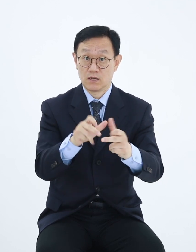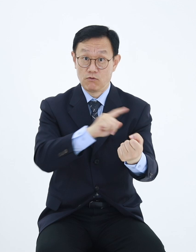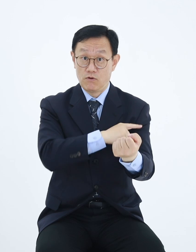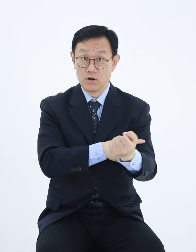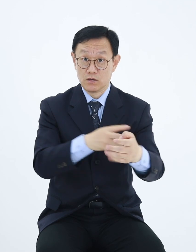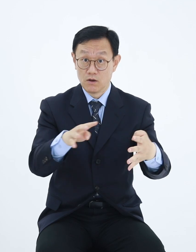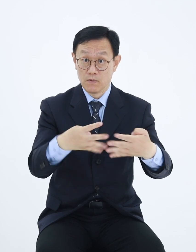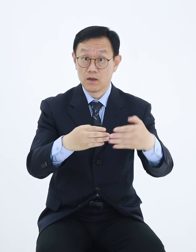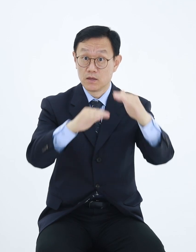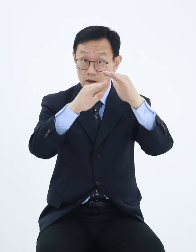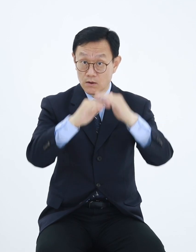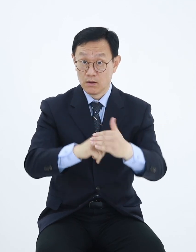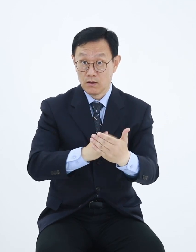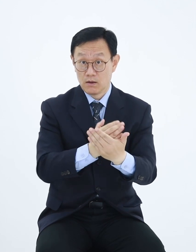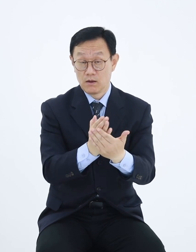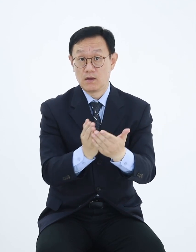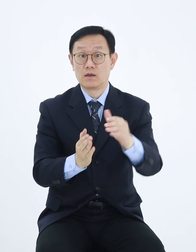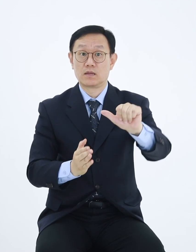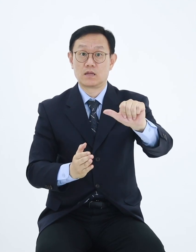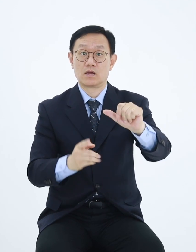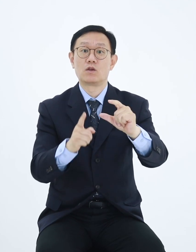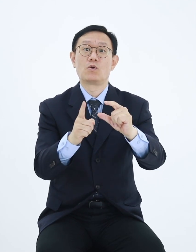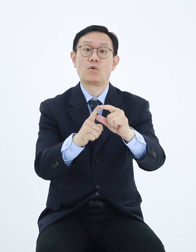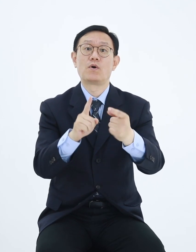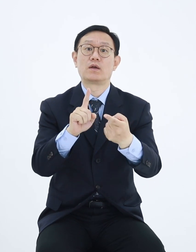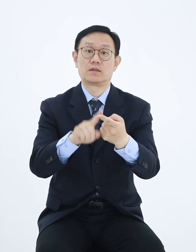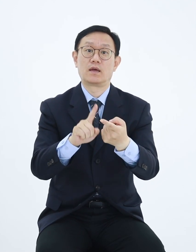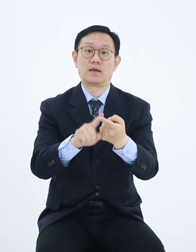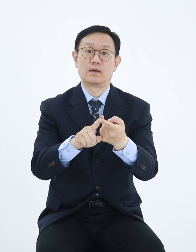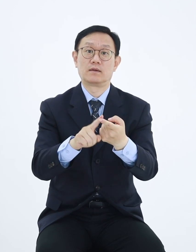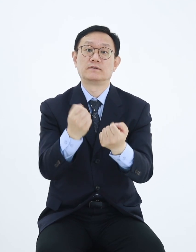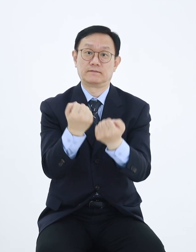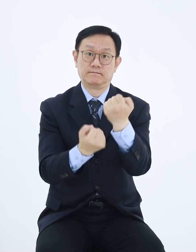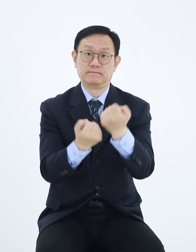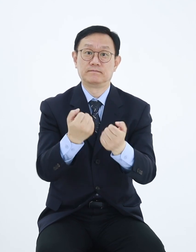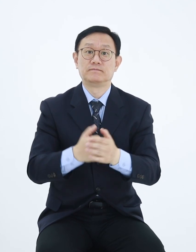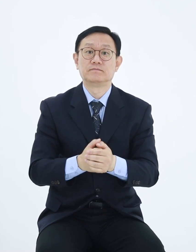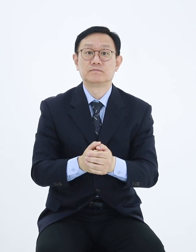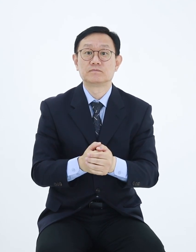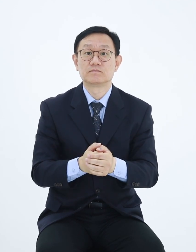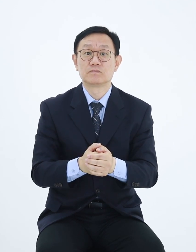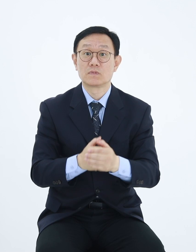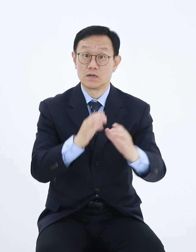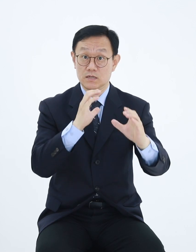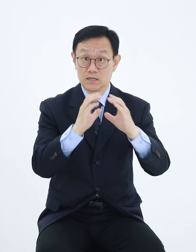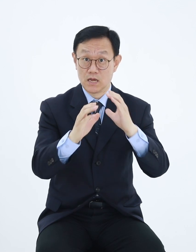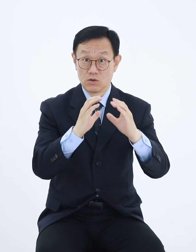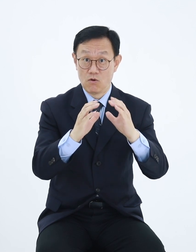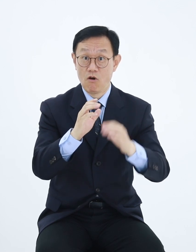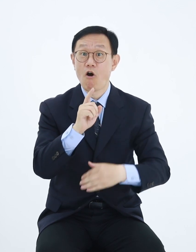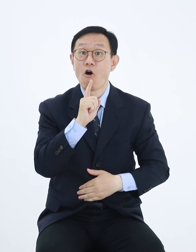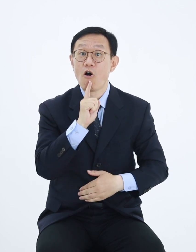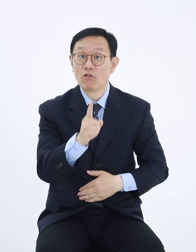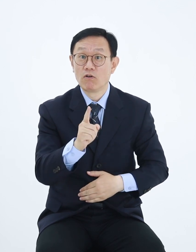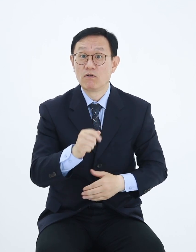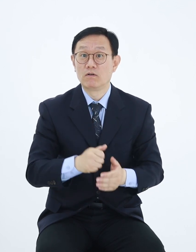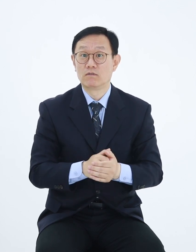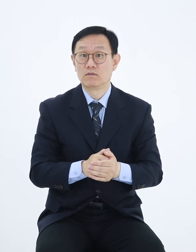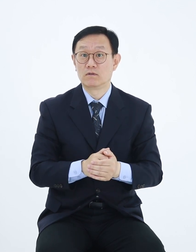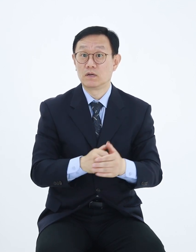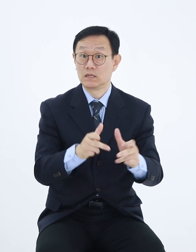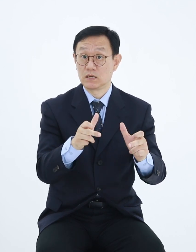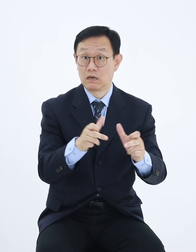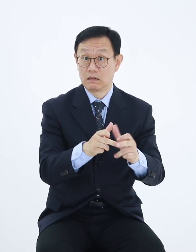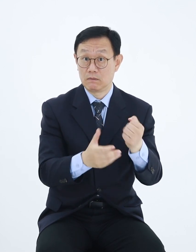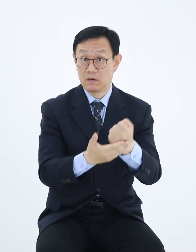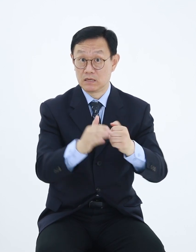권리 협약에 나오는 5개의 주요 용어에 대한 정의가 실려 있습니다. 의사소통, 언어, 장애로